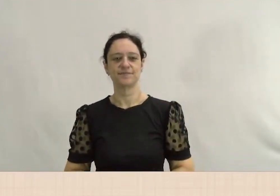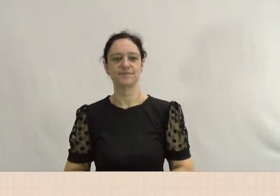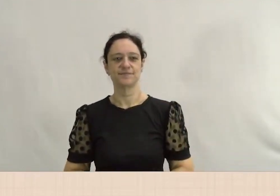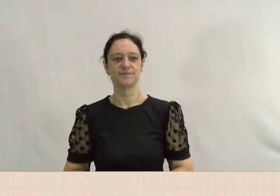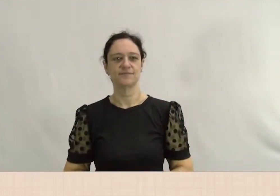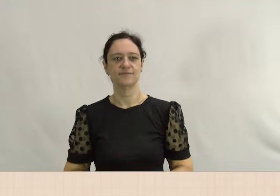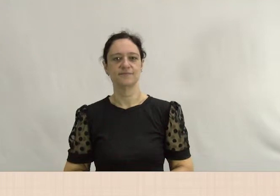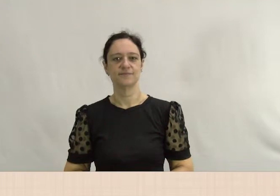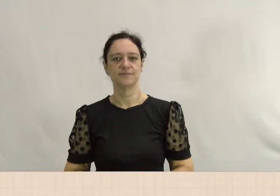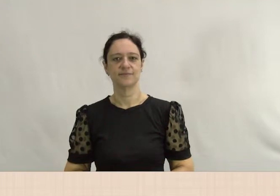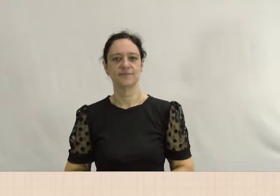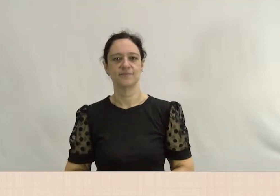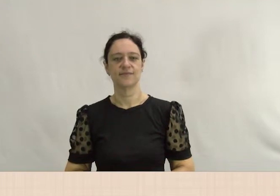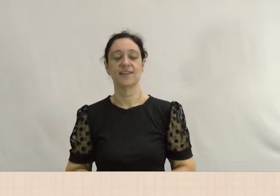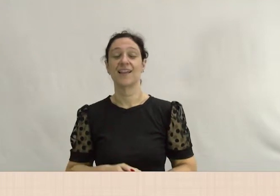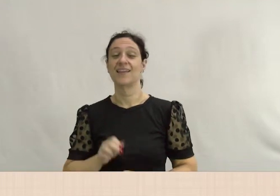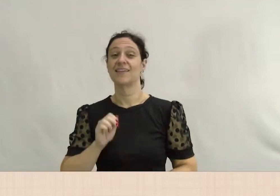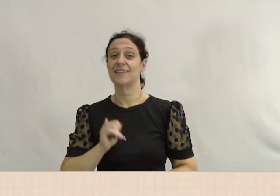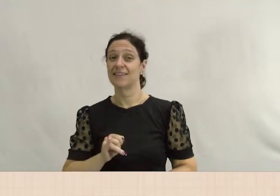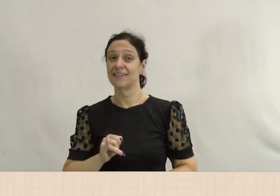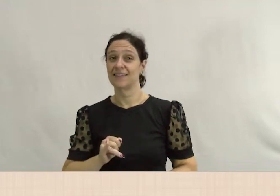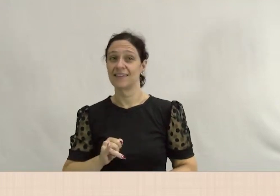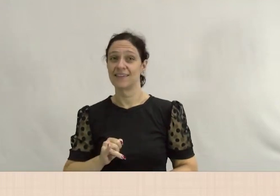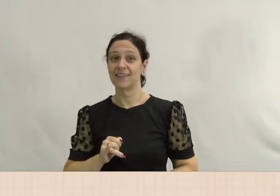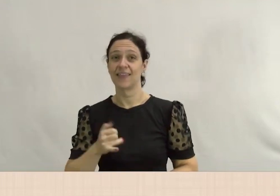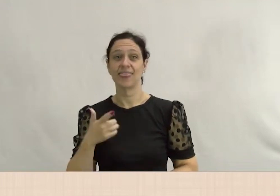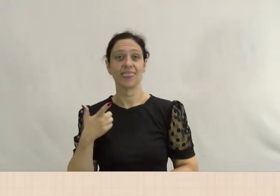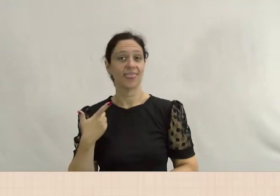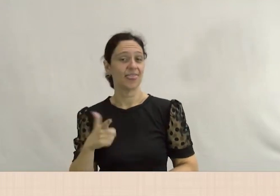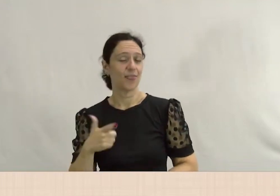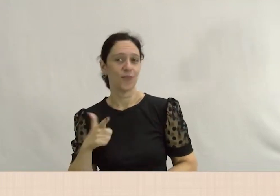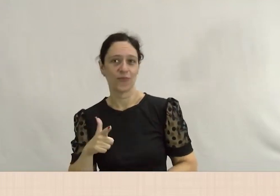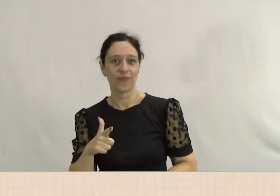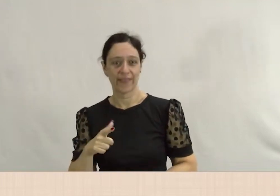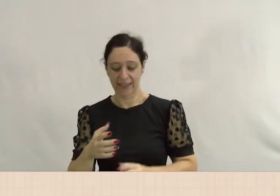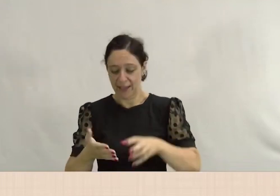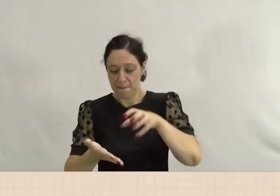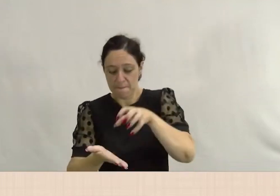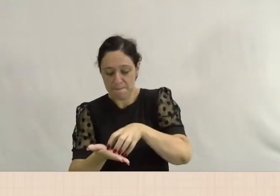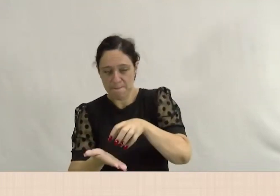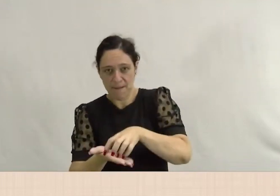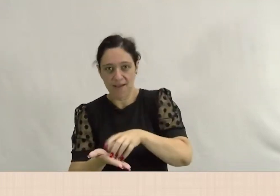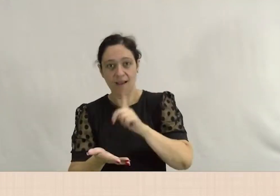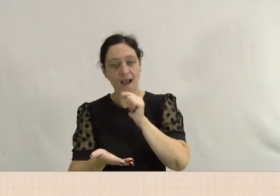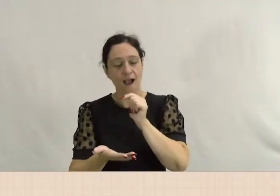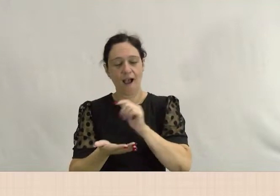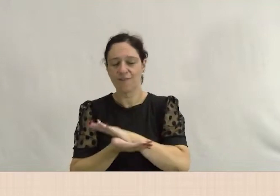Se não fosse por isso, não existiria árvore.